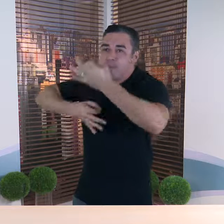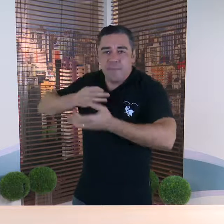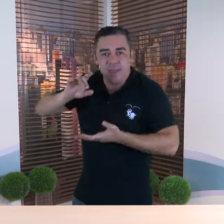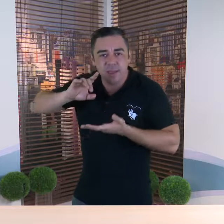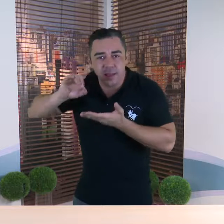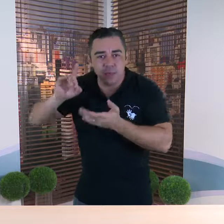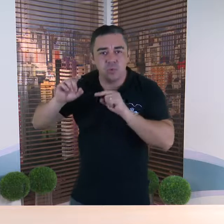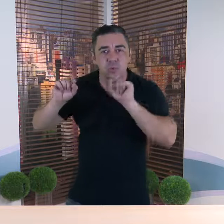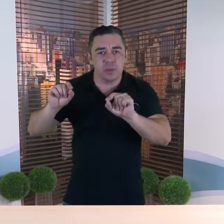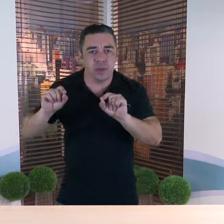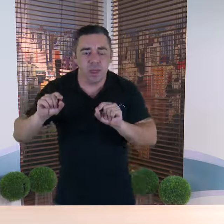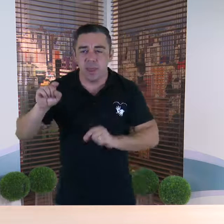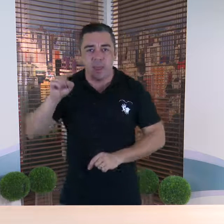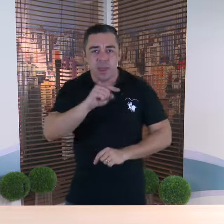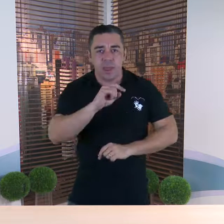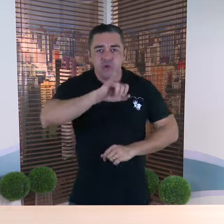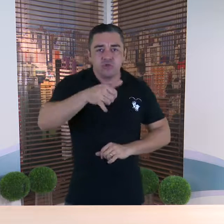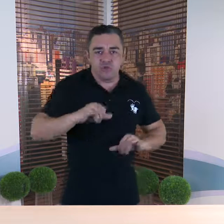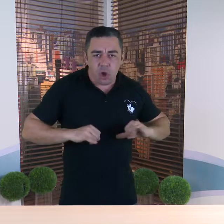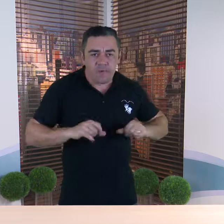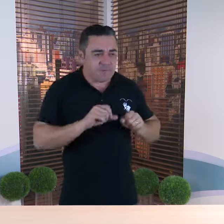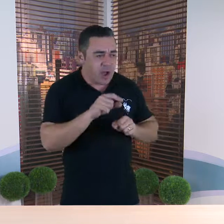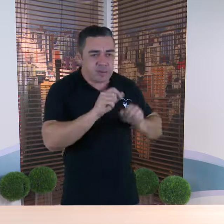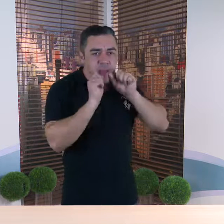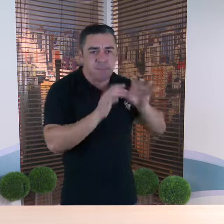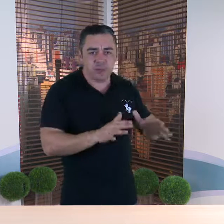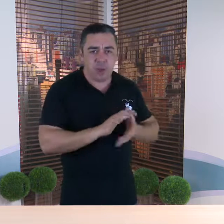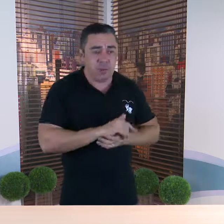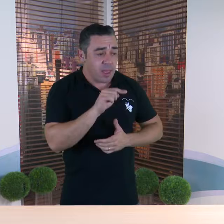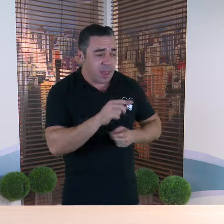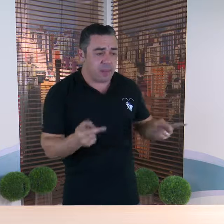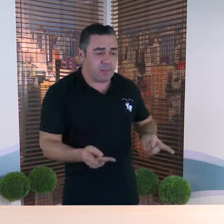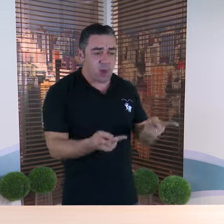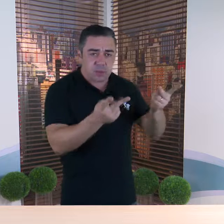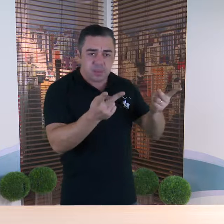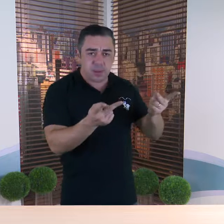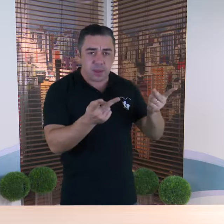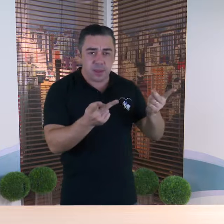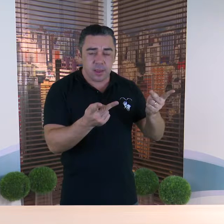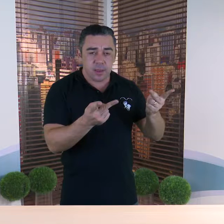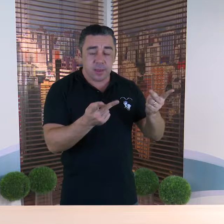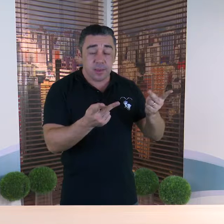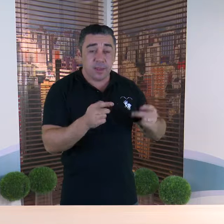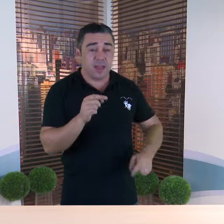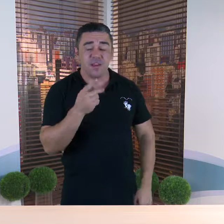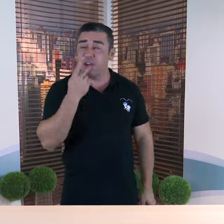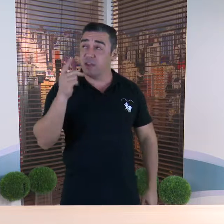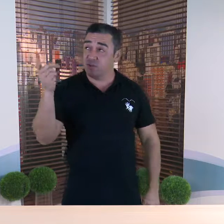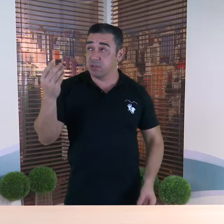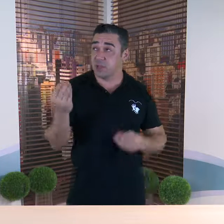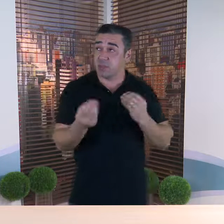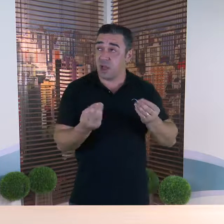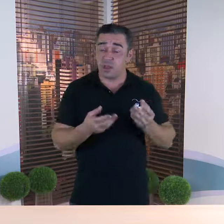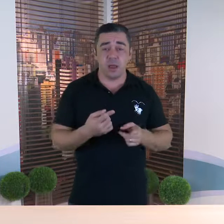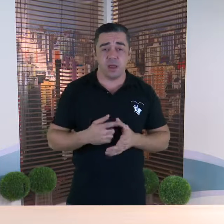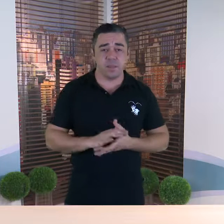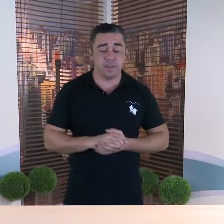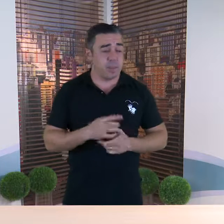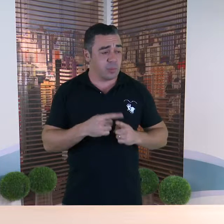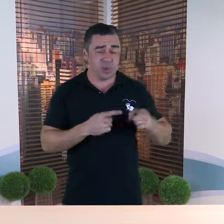incomum aparece em tudo o que Jó realiza. Essa prosperidade, cobra Satanás, é a recompensa de